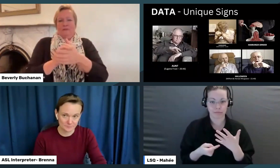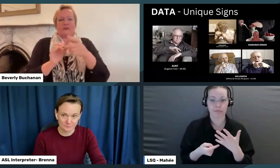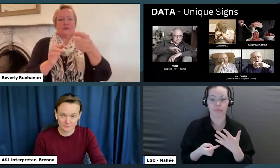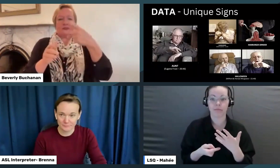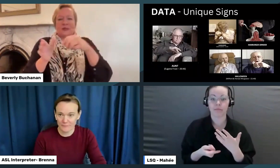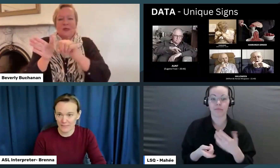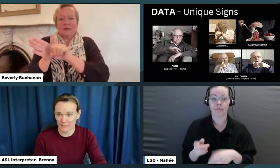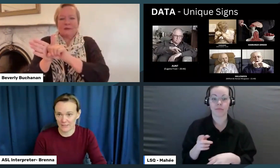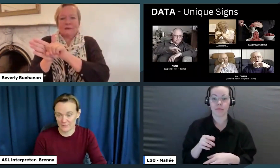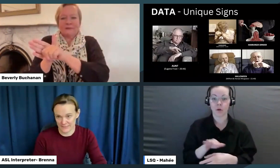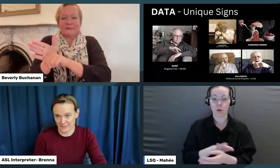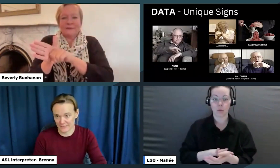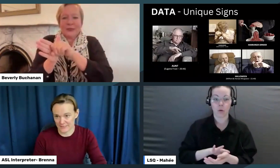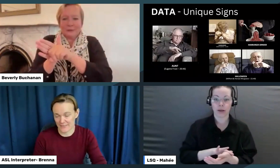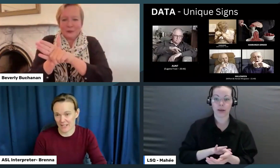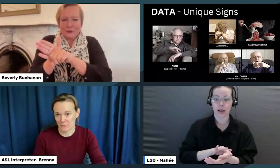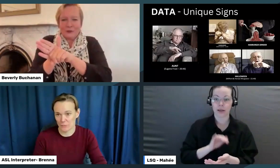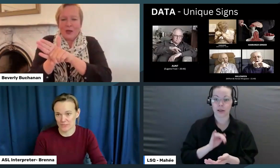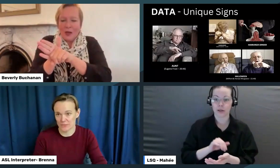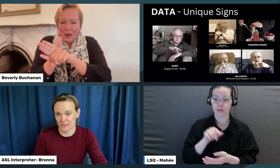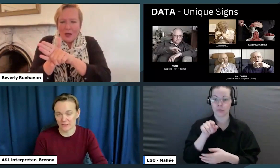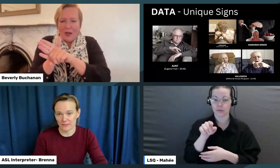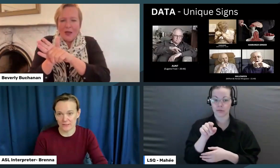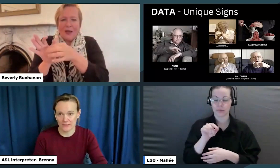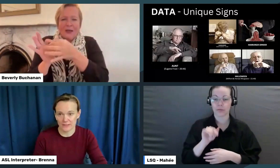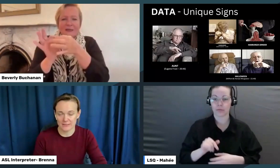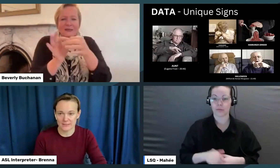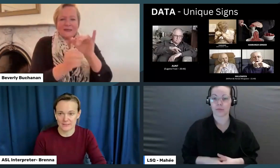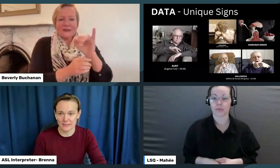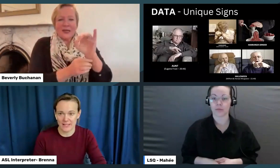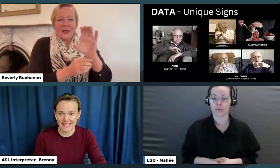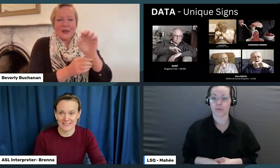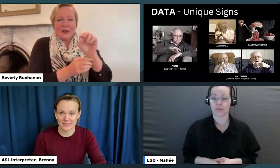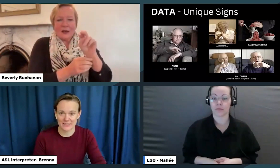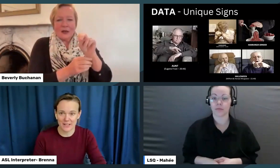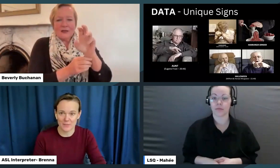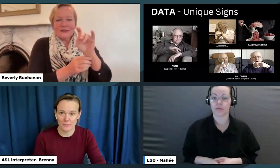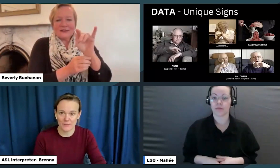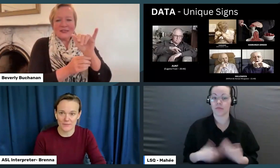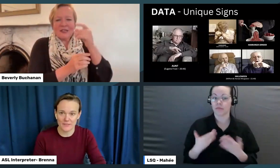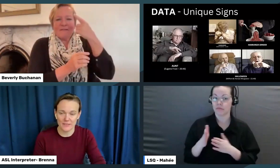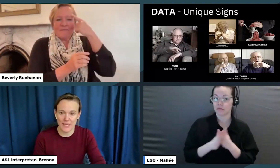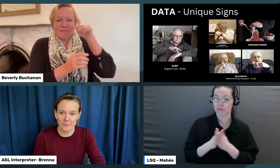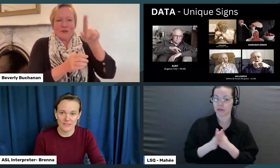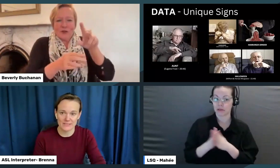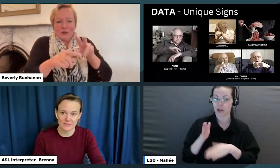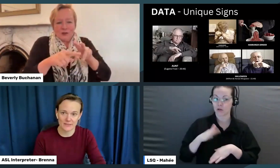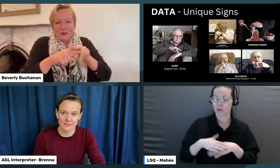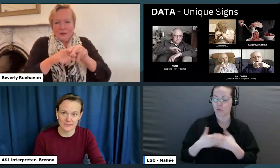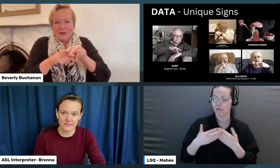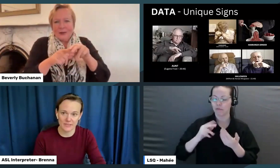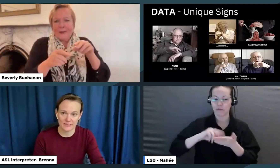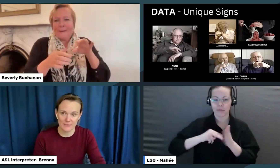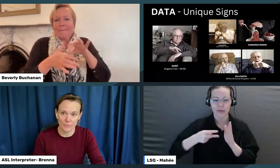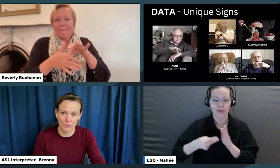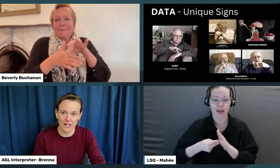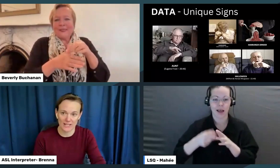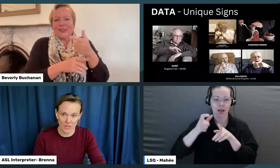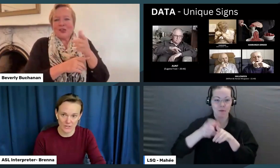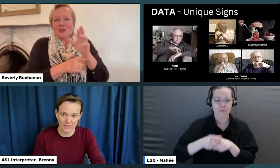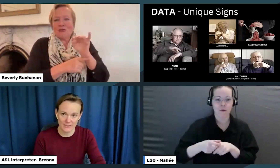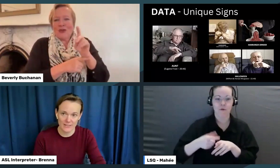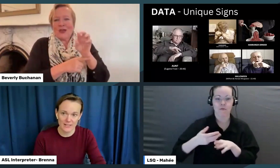bœuf haché. Ça, c'est le signe que j'ai utilisé, c'est le ASL, mais le signe MSL est plus